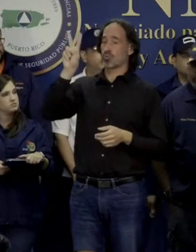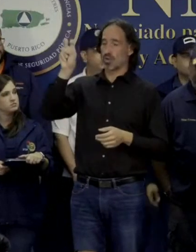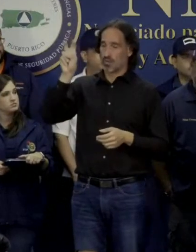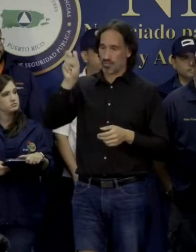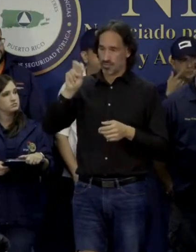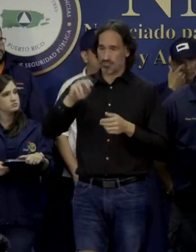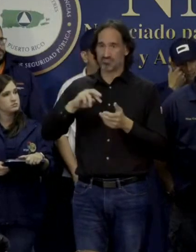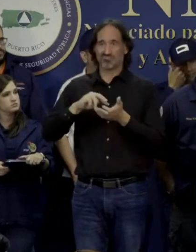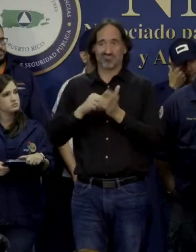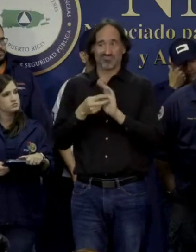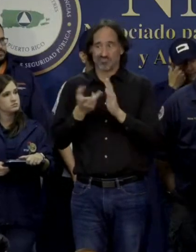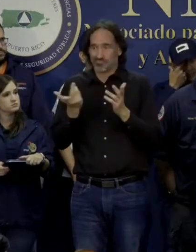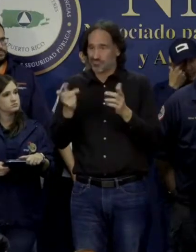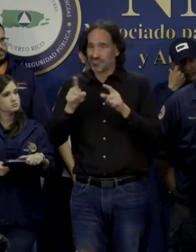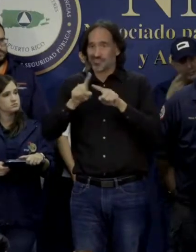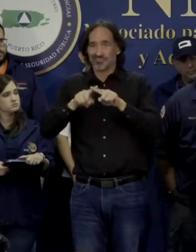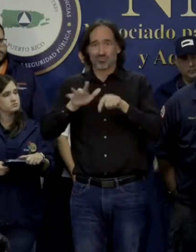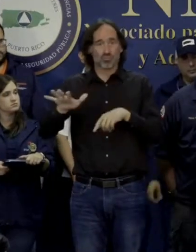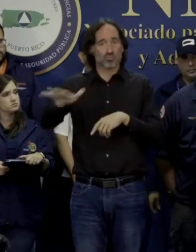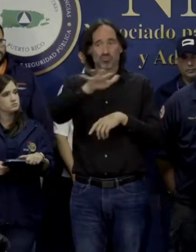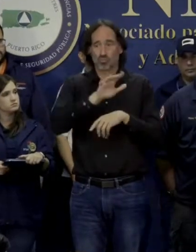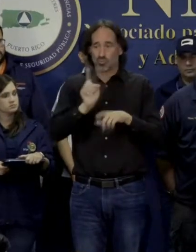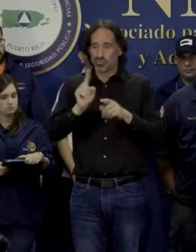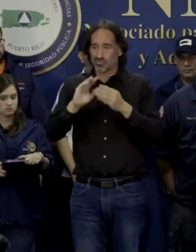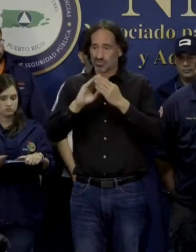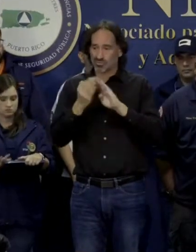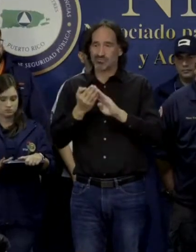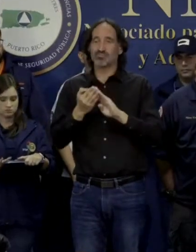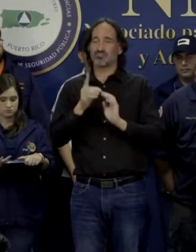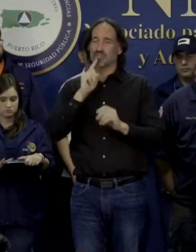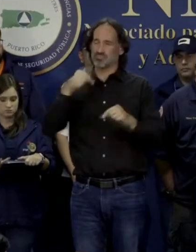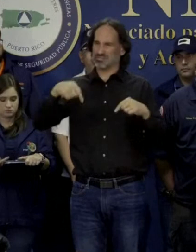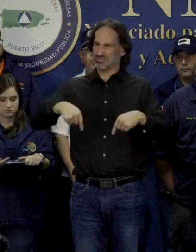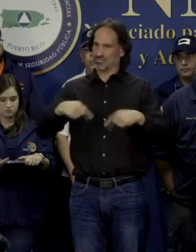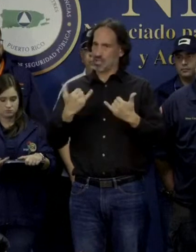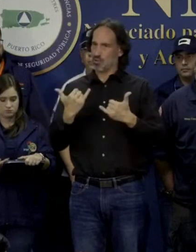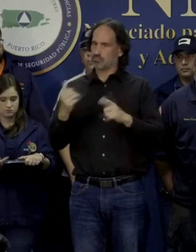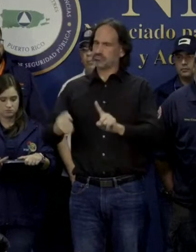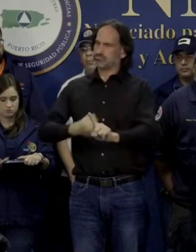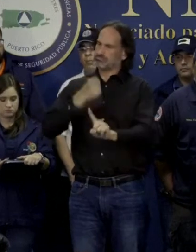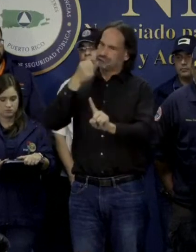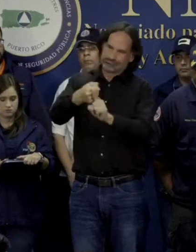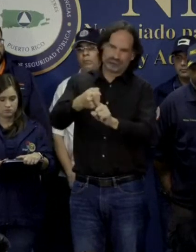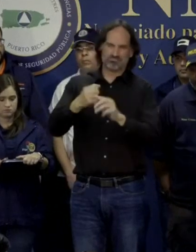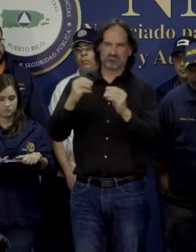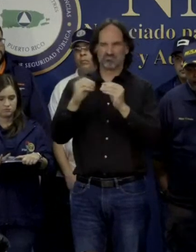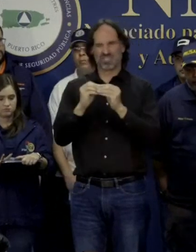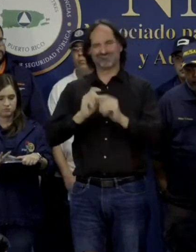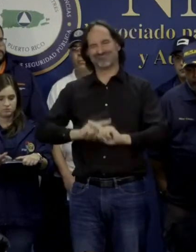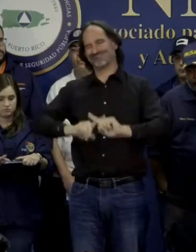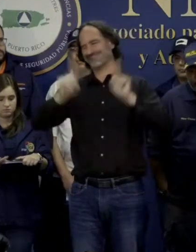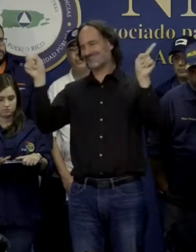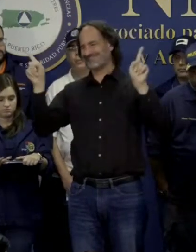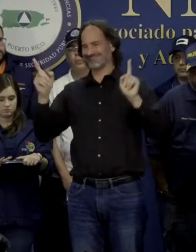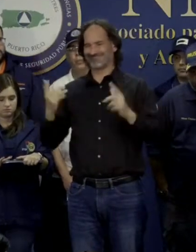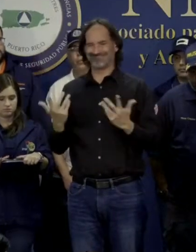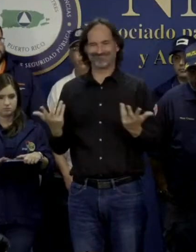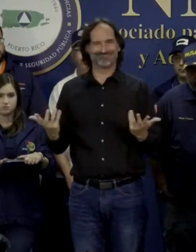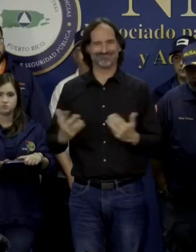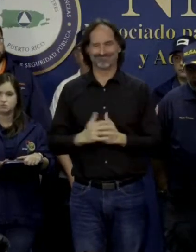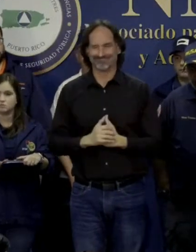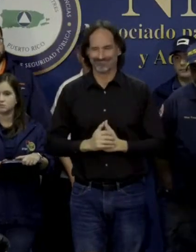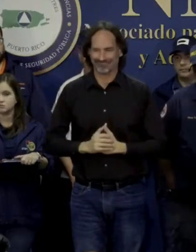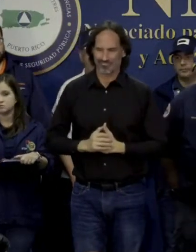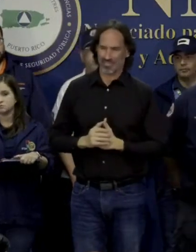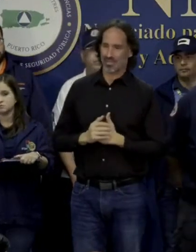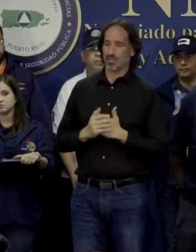lo que estamos viendo, está esparcido, está impactando, la lluvia está impactando toda la isla. Okay. Lo otro que me gustaría saber si tienen alguna comunicación con